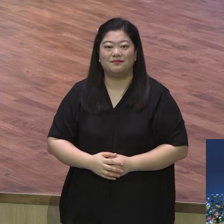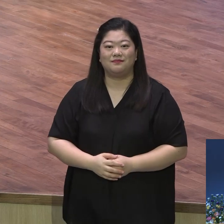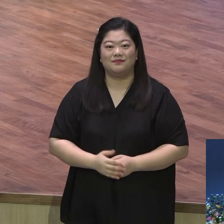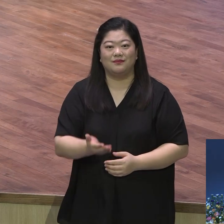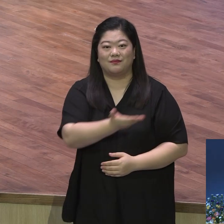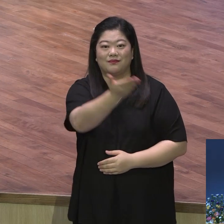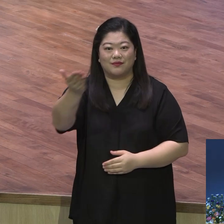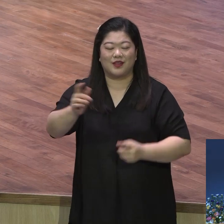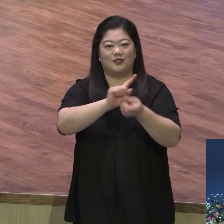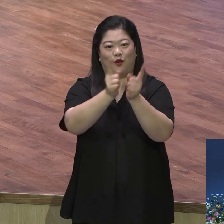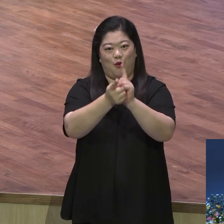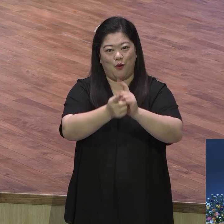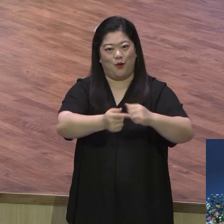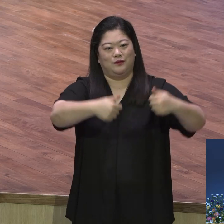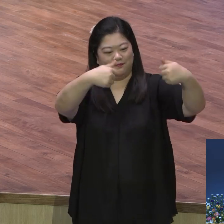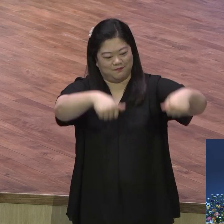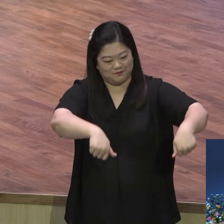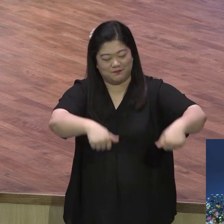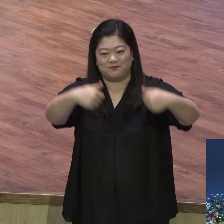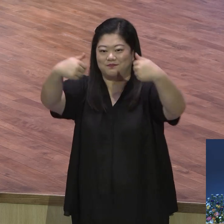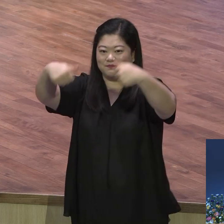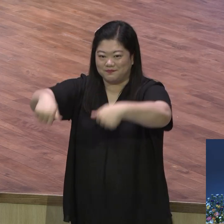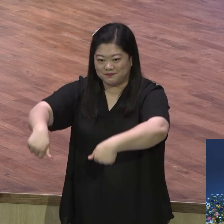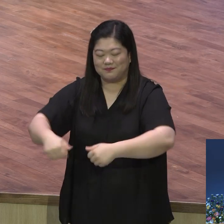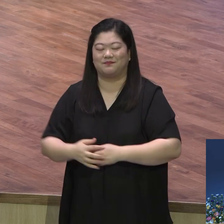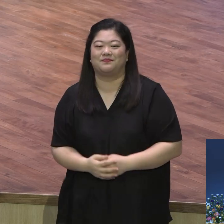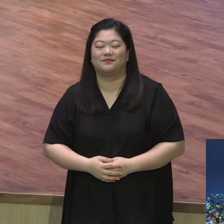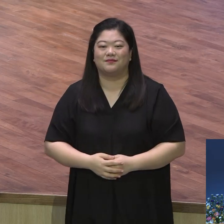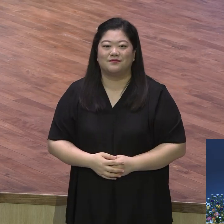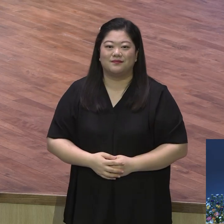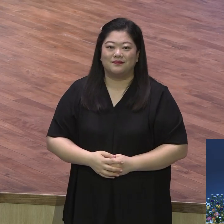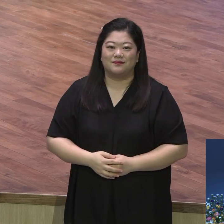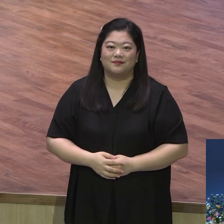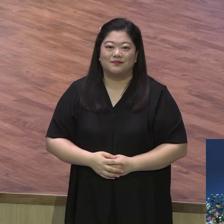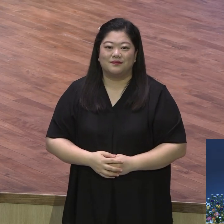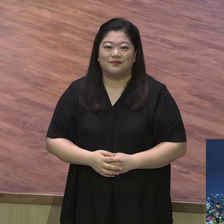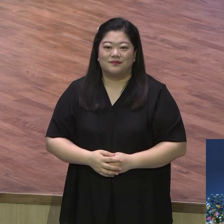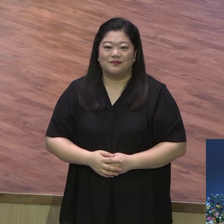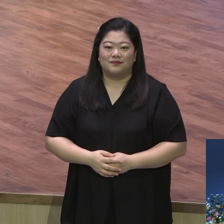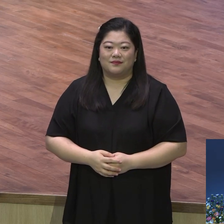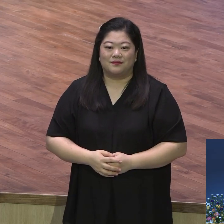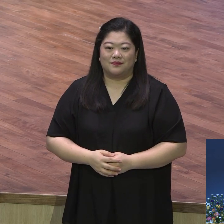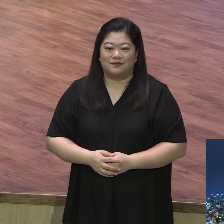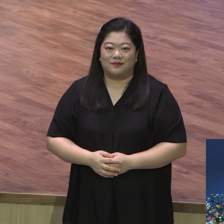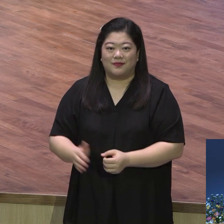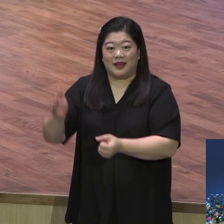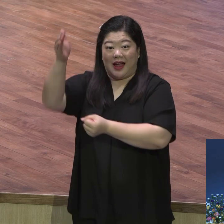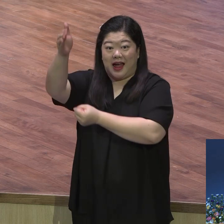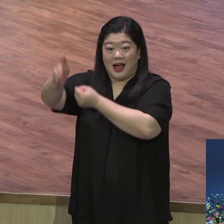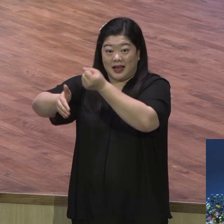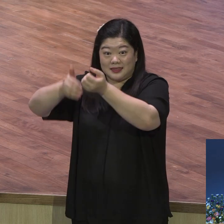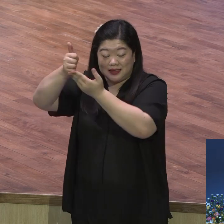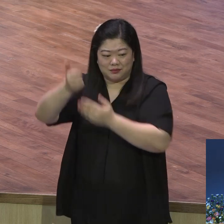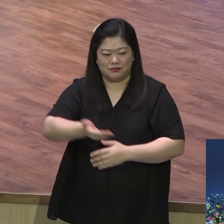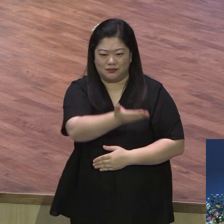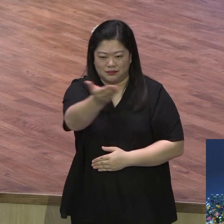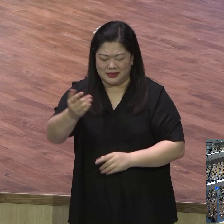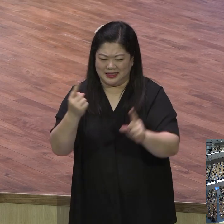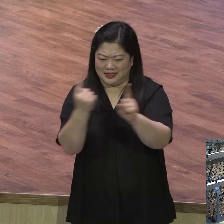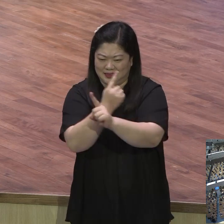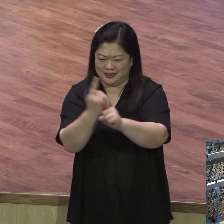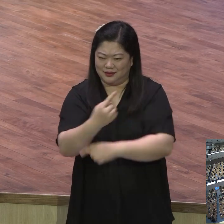우리 해외 성도들 같이 온라인 예배 드리는 예수 성도들 같이 소리에서 합시다. 하나님은 당신을 치료하십니다.